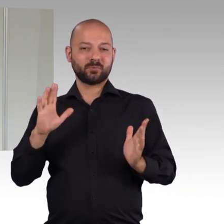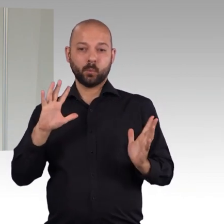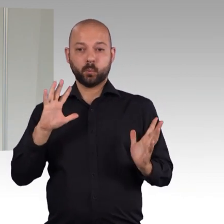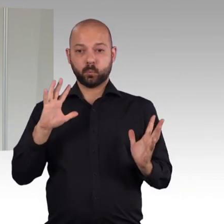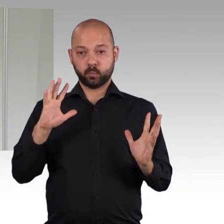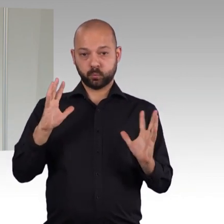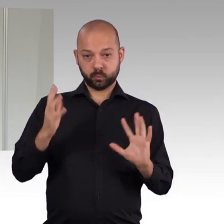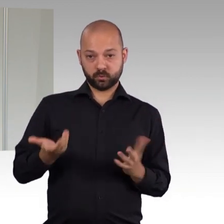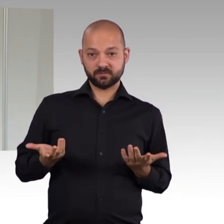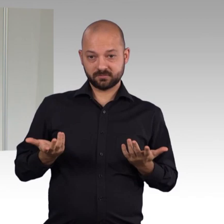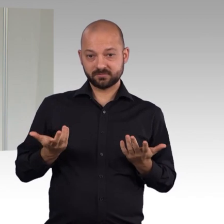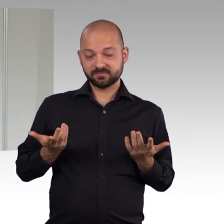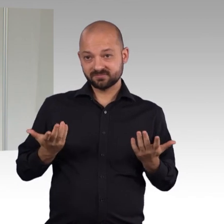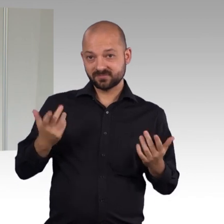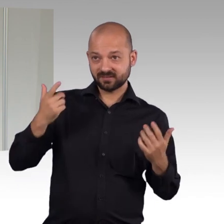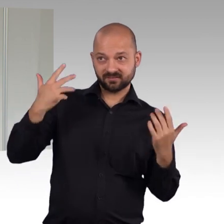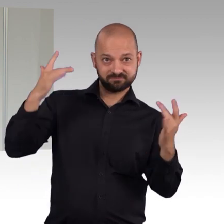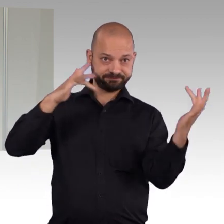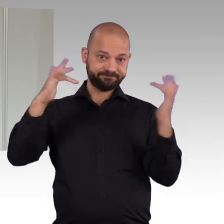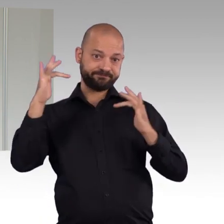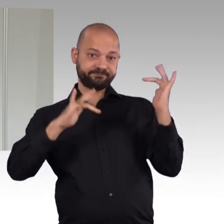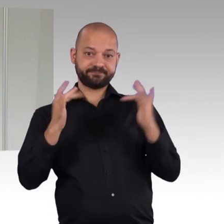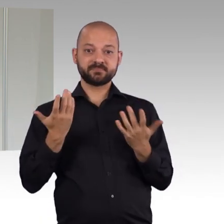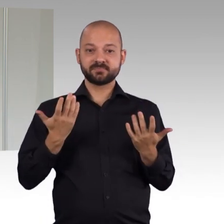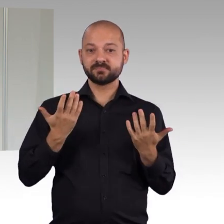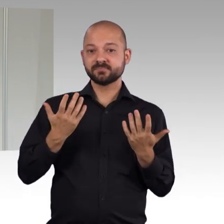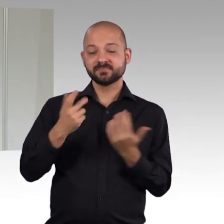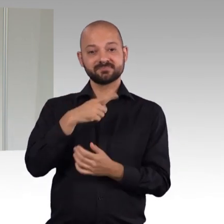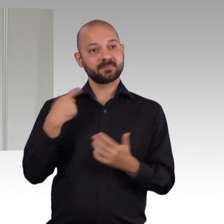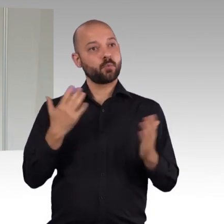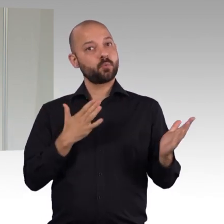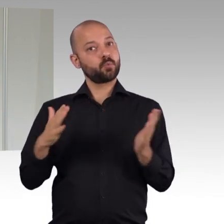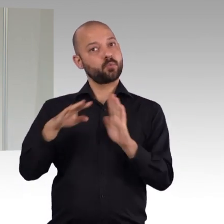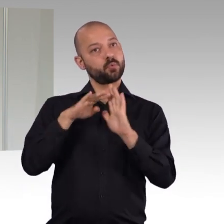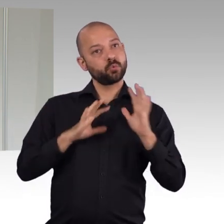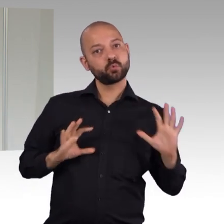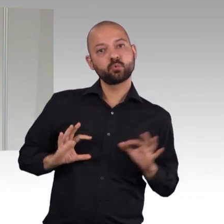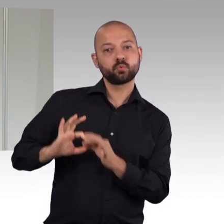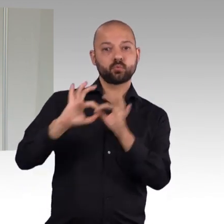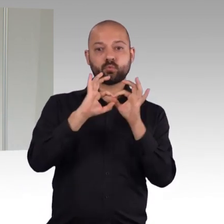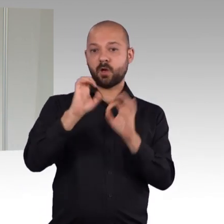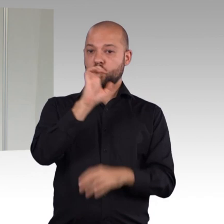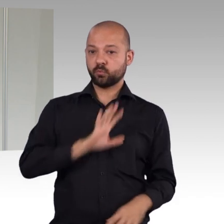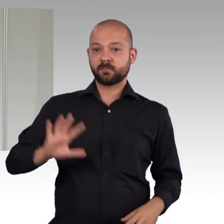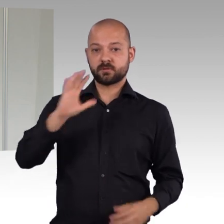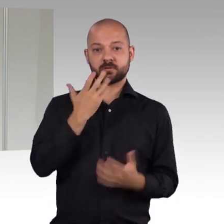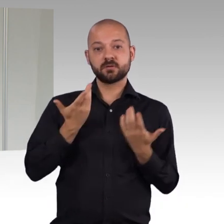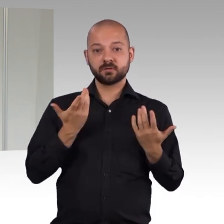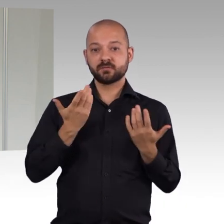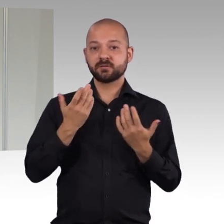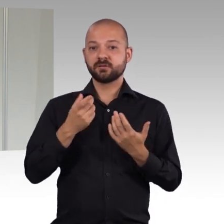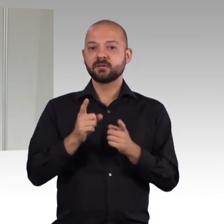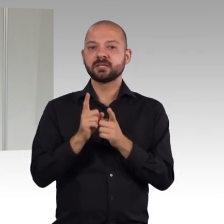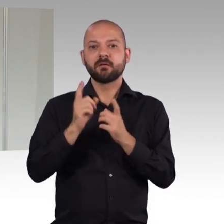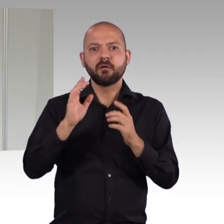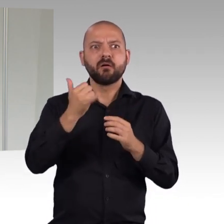zu springen, wenn er mehr Militär fordert. Im Gegenteil, es braucht eine klare gemeinsame Stimme gegen seine gefährliche Politik der